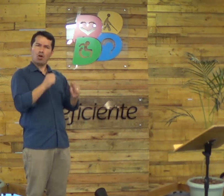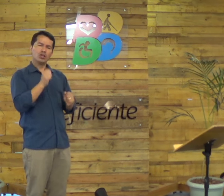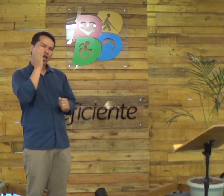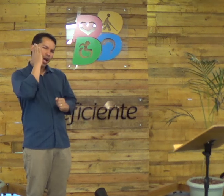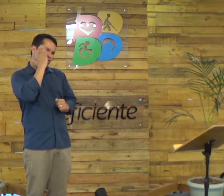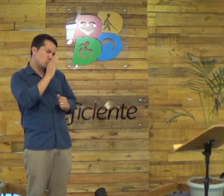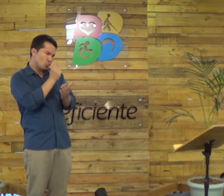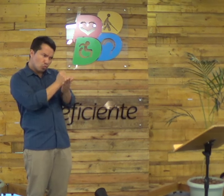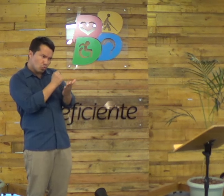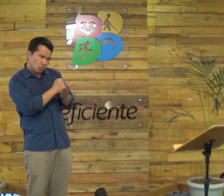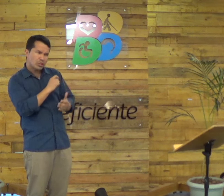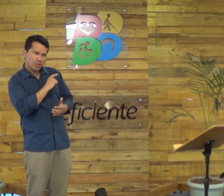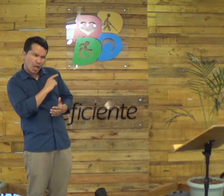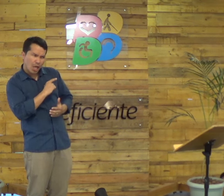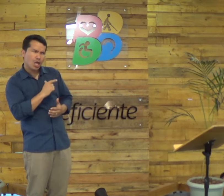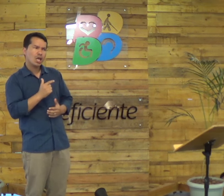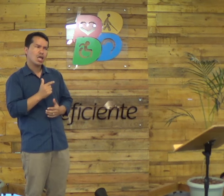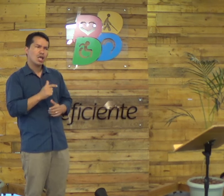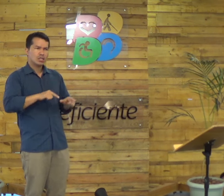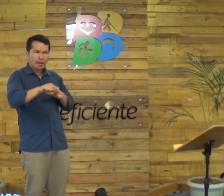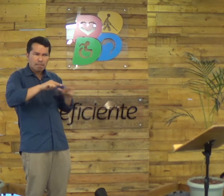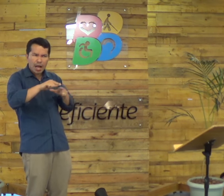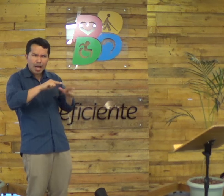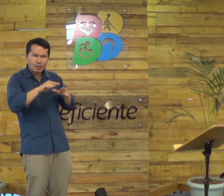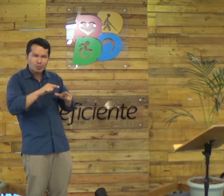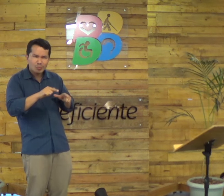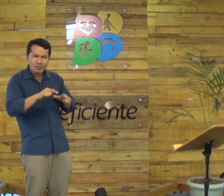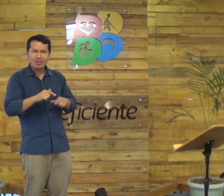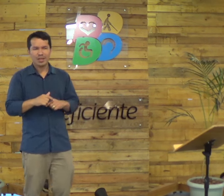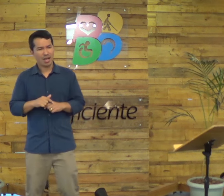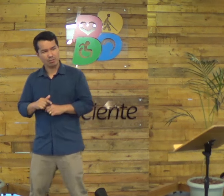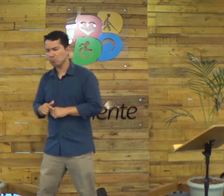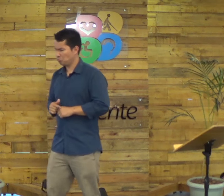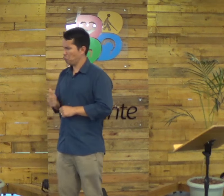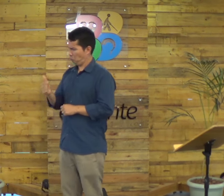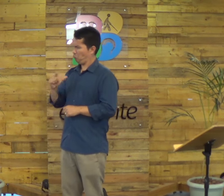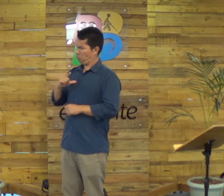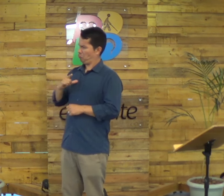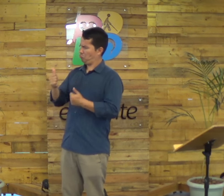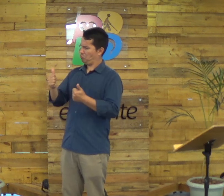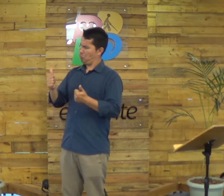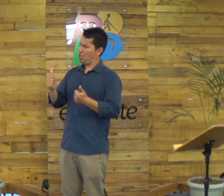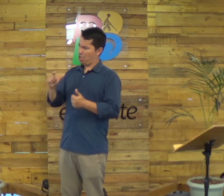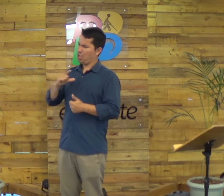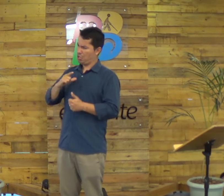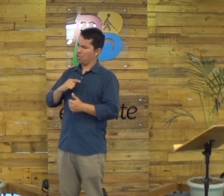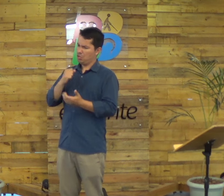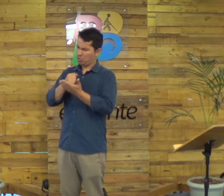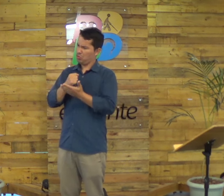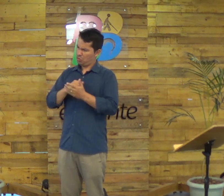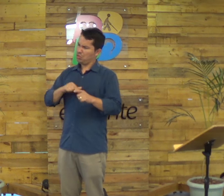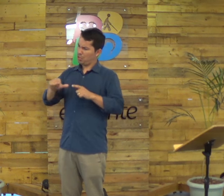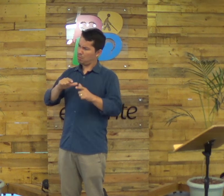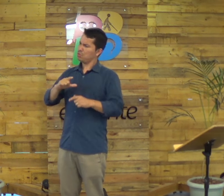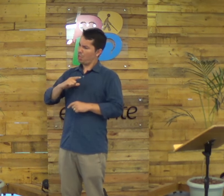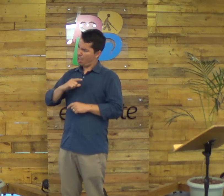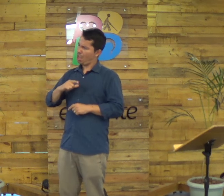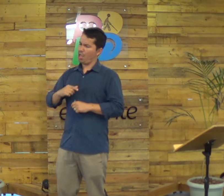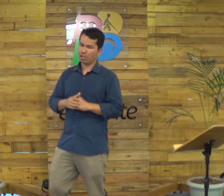o salão do irmão, ele, ele tem carteira de trabalho, ele tem outro trabalho, não, ele tem, deve ter, tem uma carteira, ele tem,